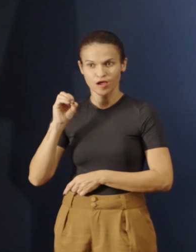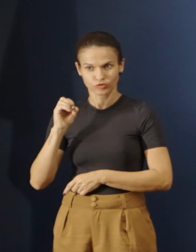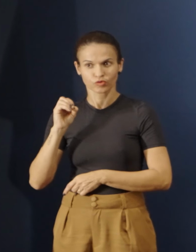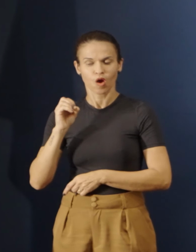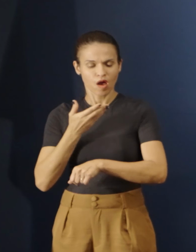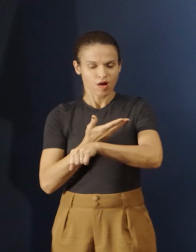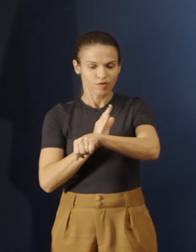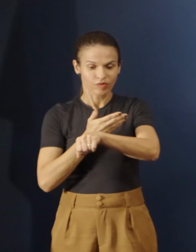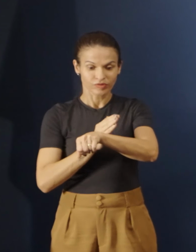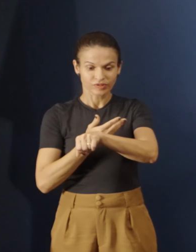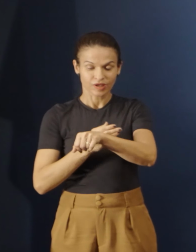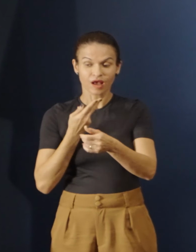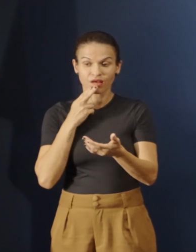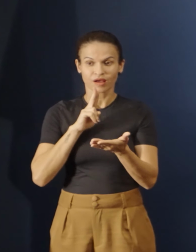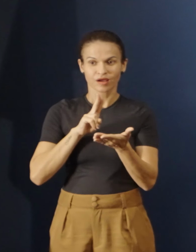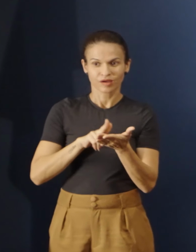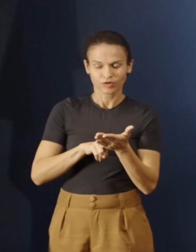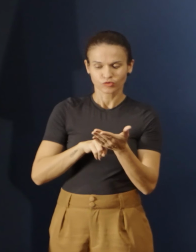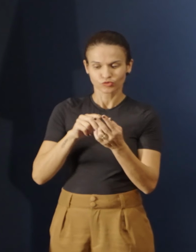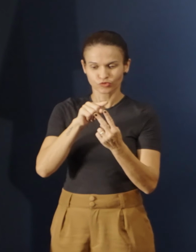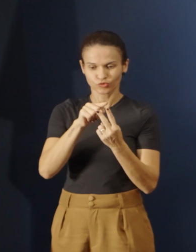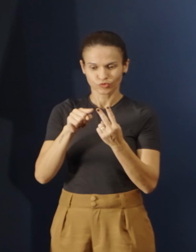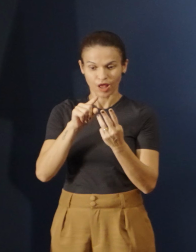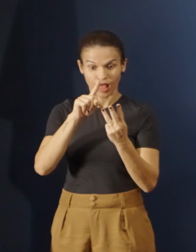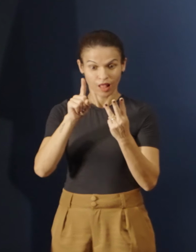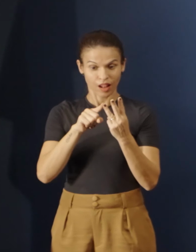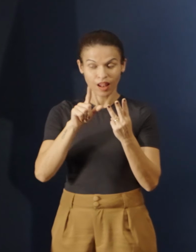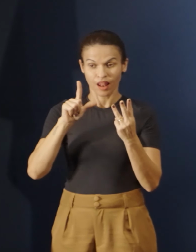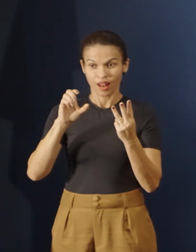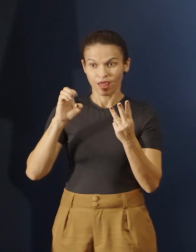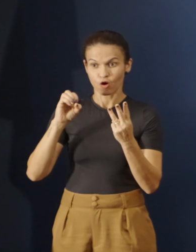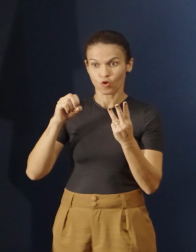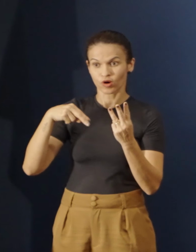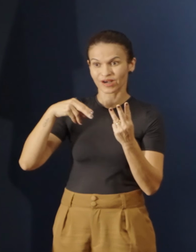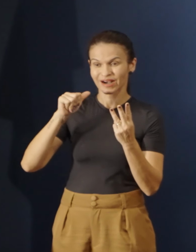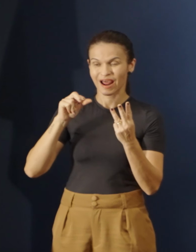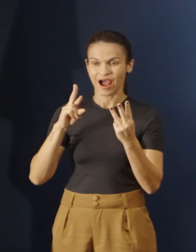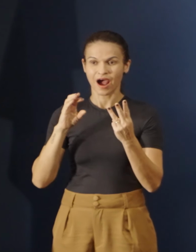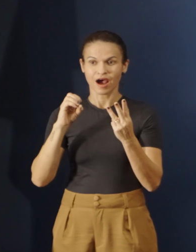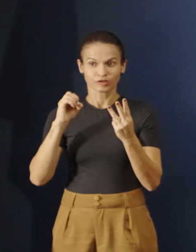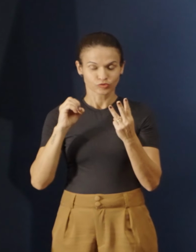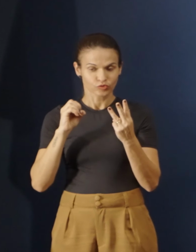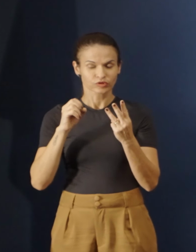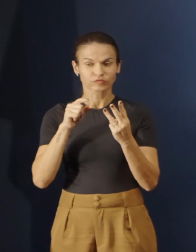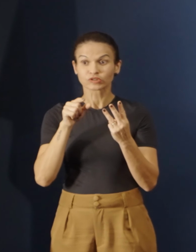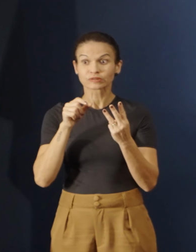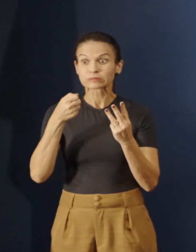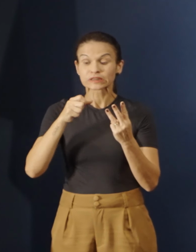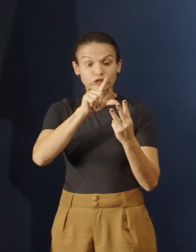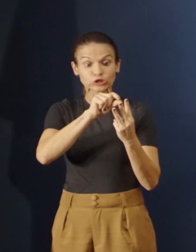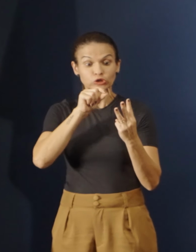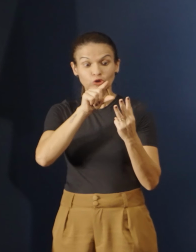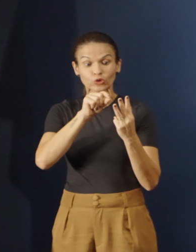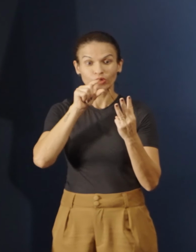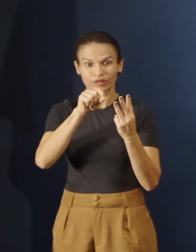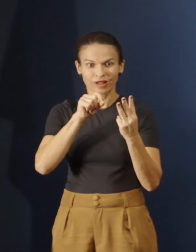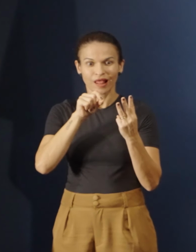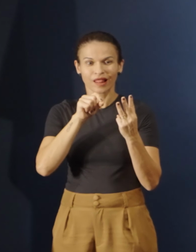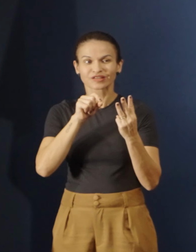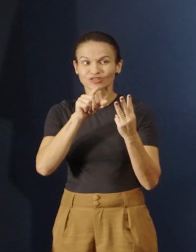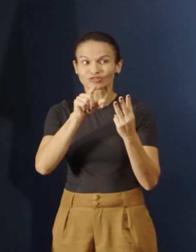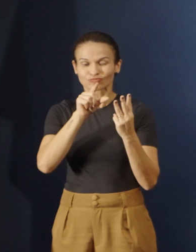grande, das cartas do Alceu com o Frei Beto e com o Leonardo Boff. Se vocês tiverem que escolher, escolham para ler isso,